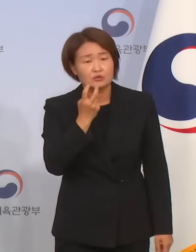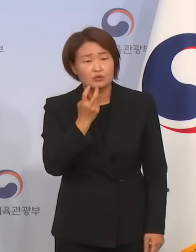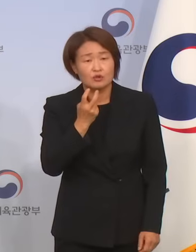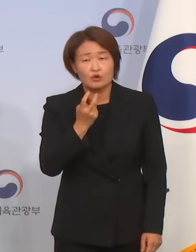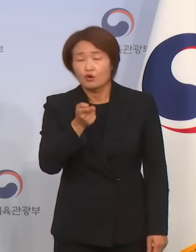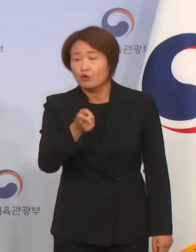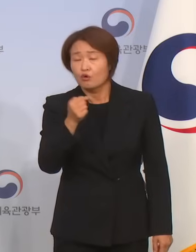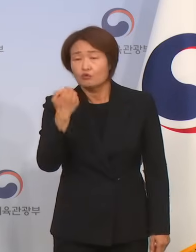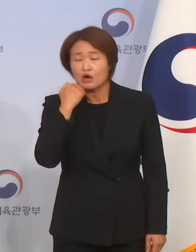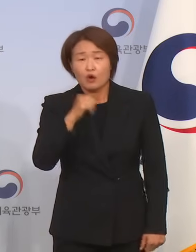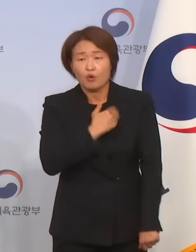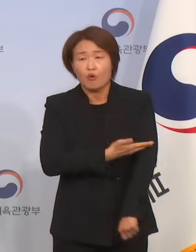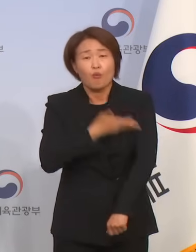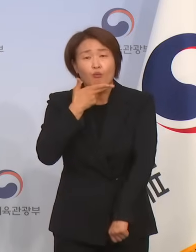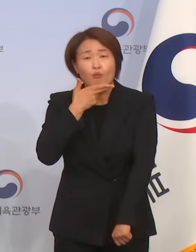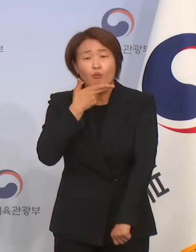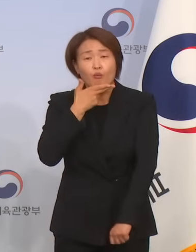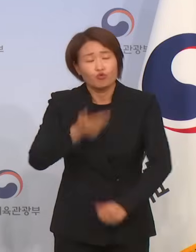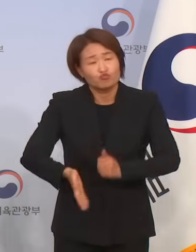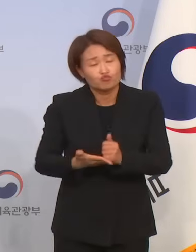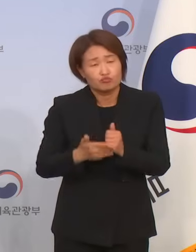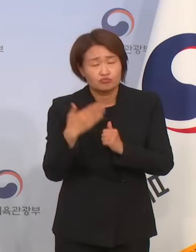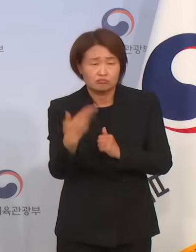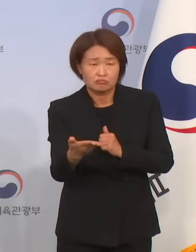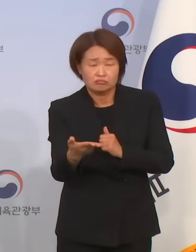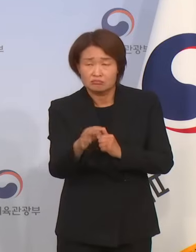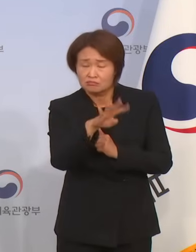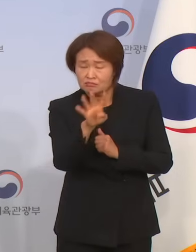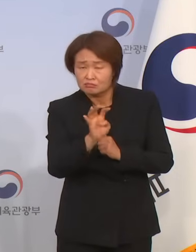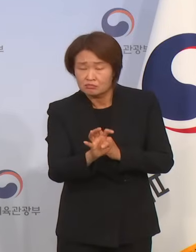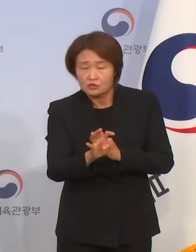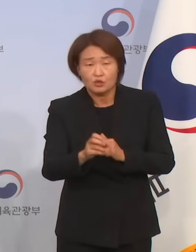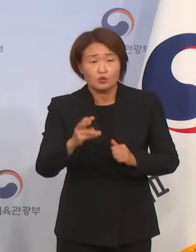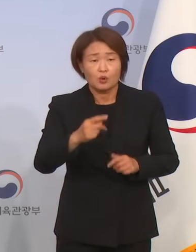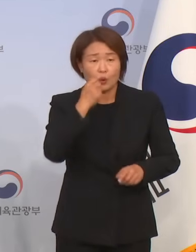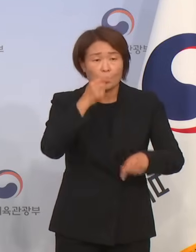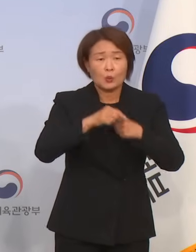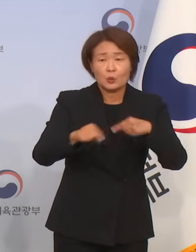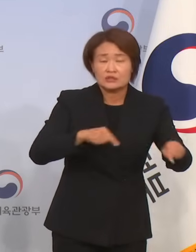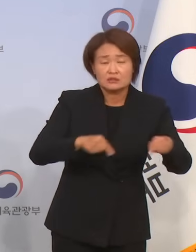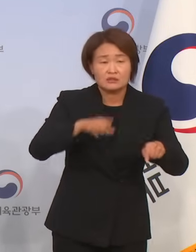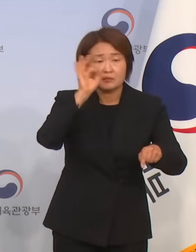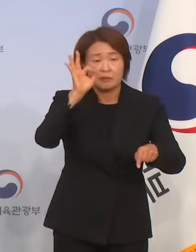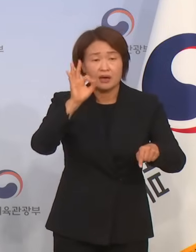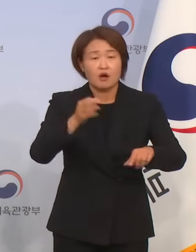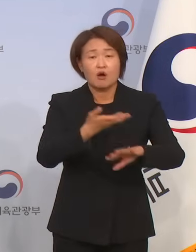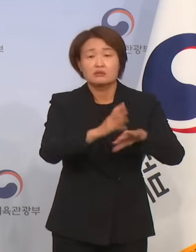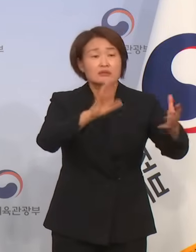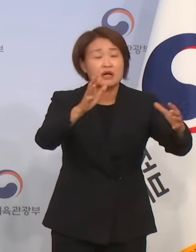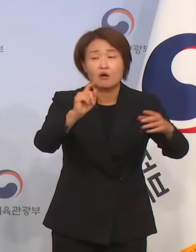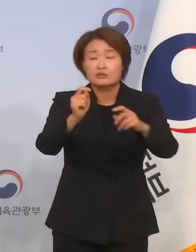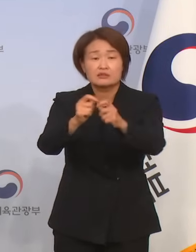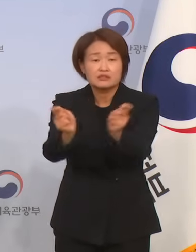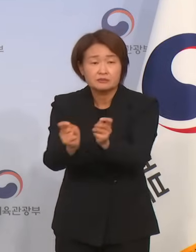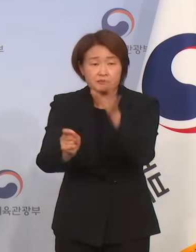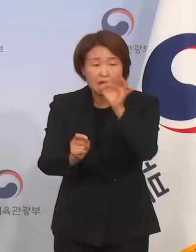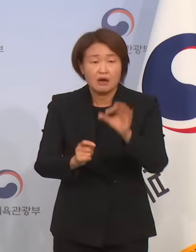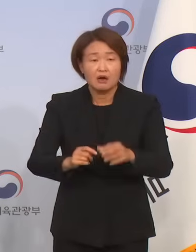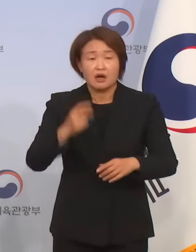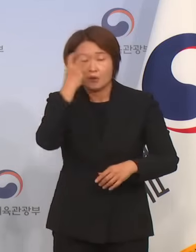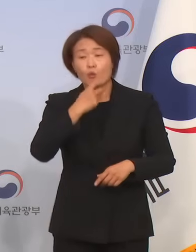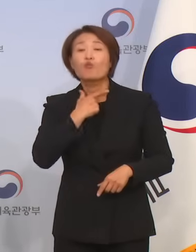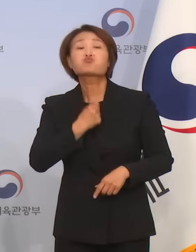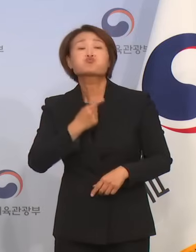없이 추천했다고 하는데 사실 뭐 축구팀 코치 같은 경우에는 전 세계 어느 팀 뭐 어느 나라를 봐도 감독이 자기가